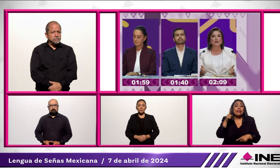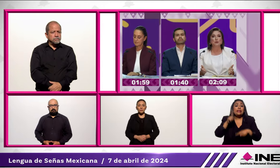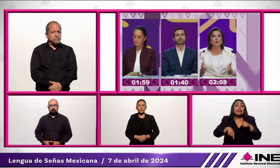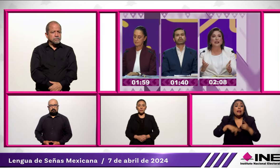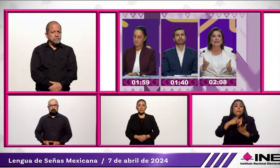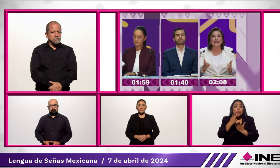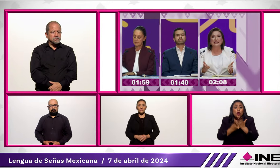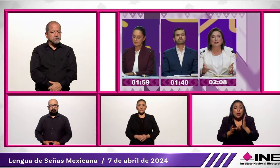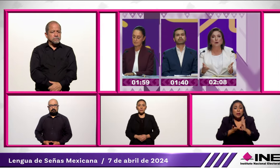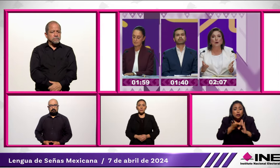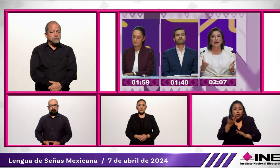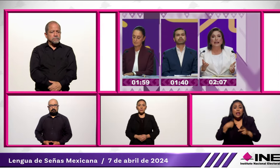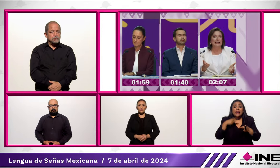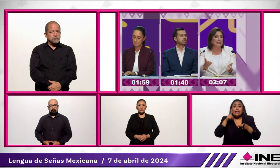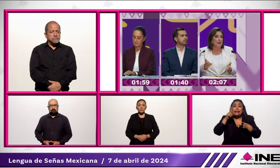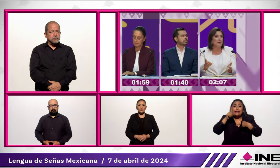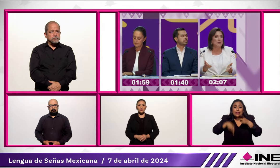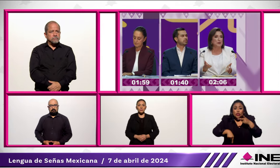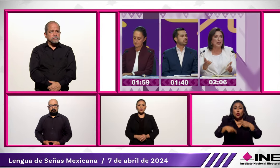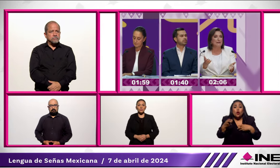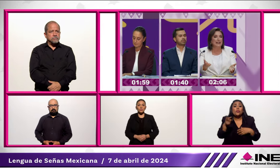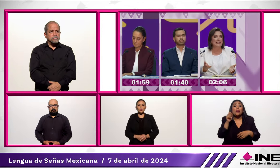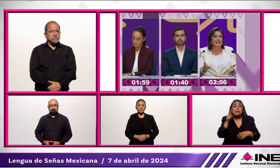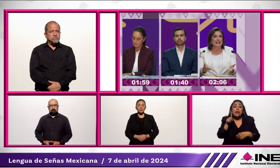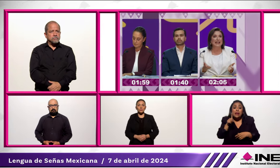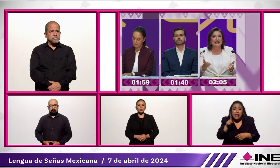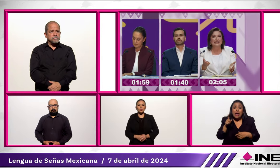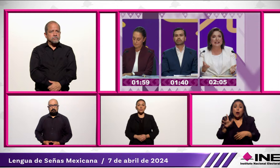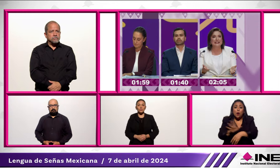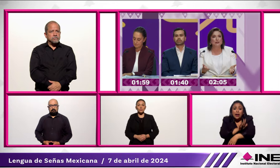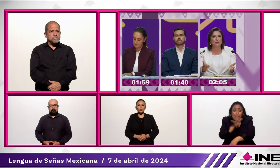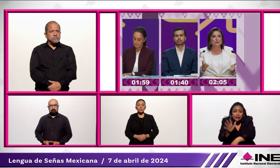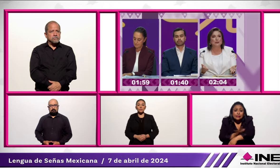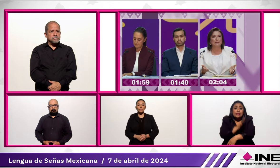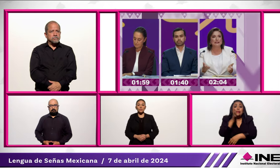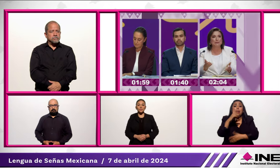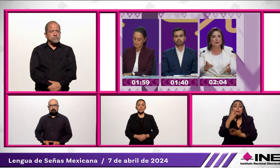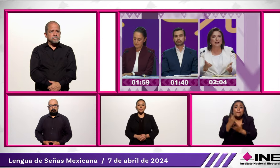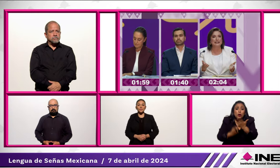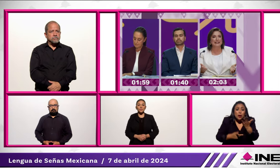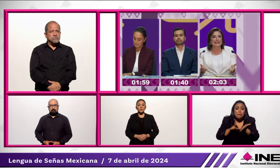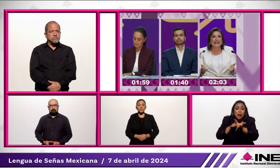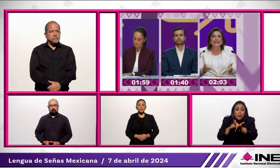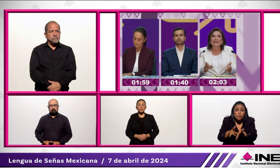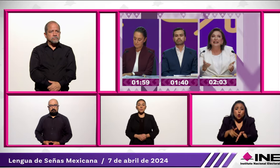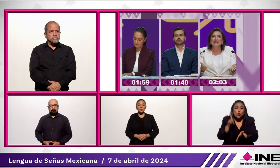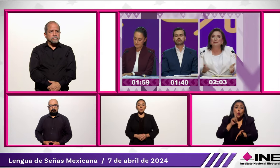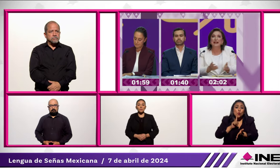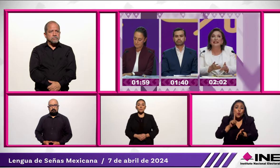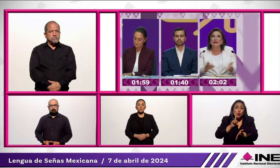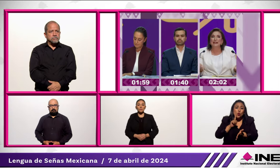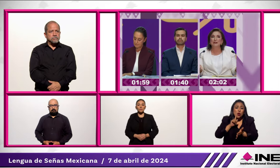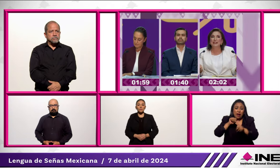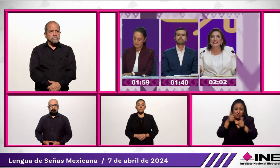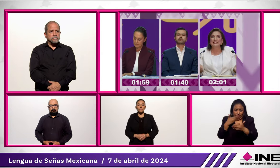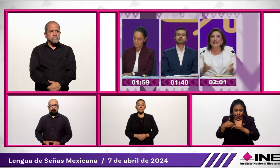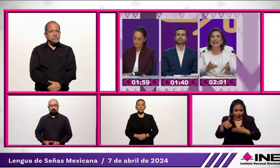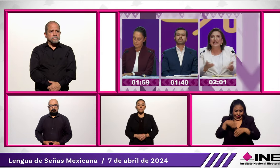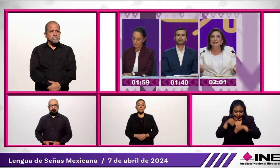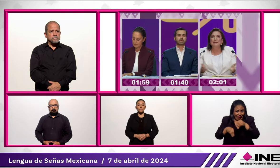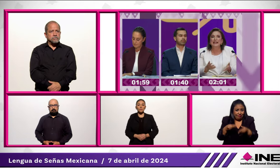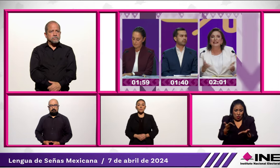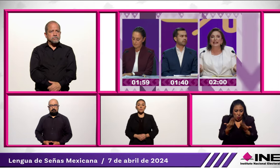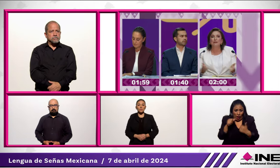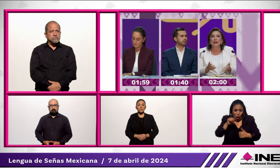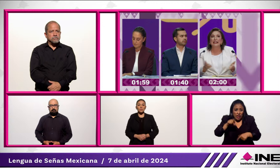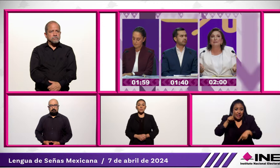de infraestructura, se les quitó que les llevaba agua potable, electricidad, se les quitó los programas de apoyo a las artesanas. Eso prácticamente no existe.